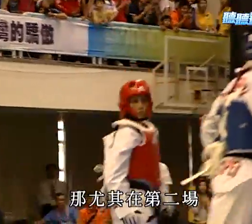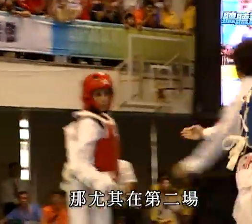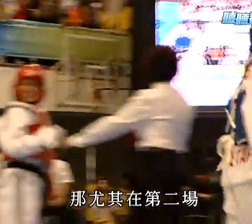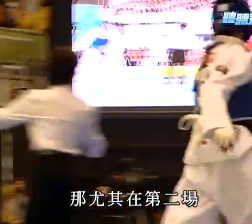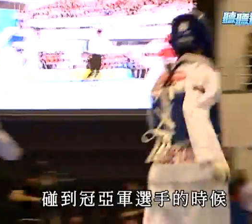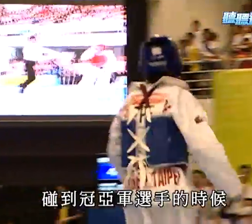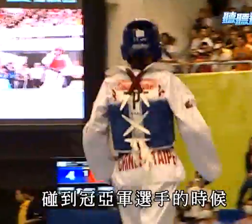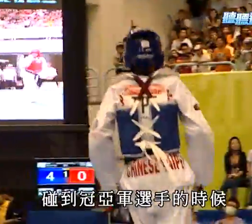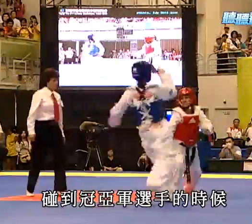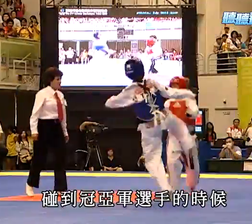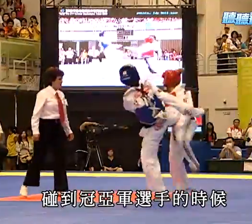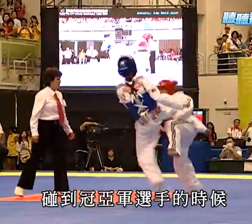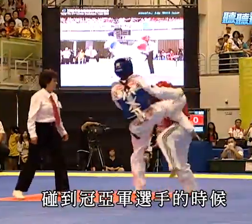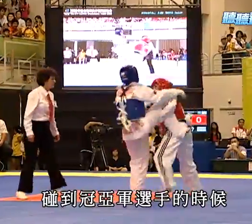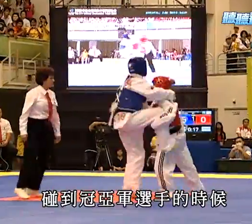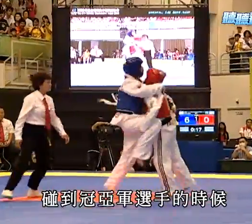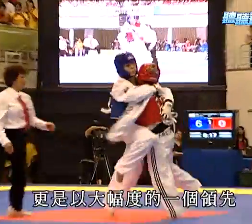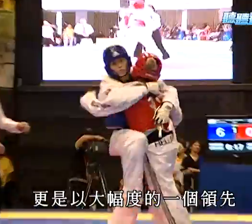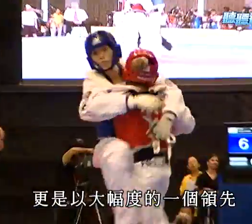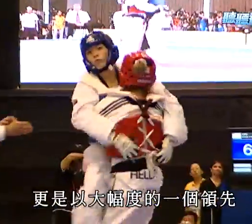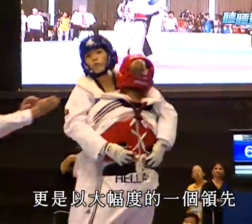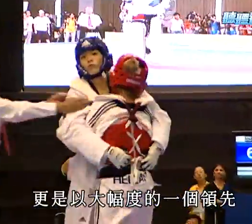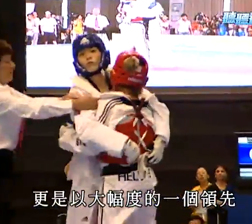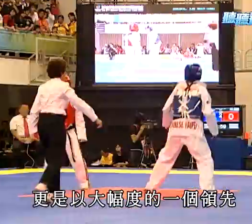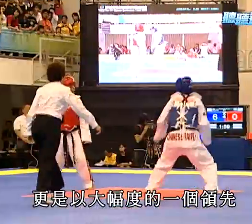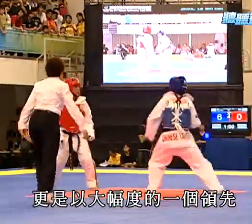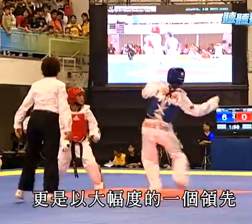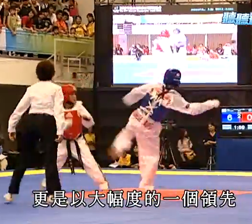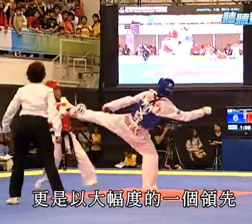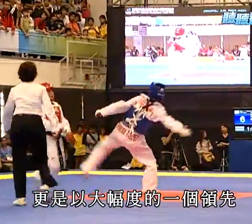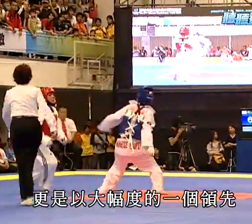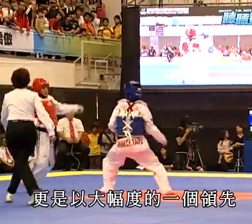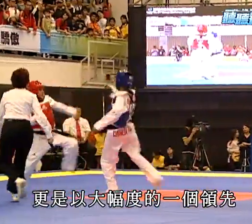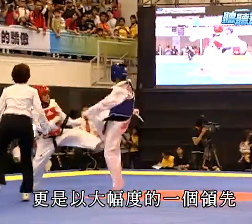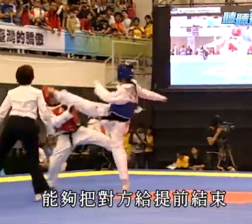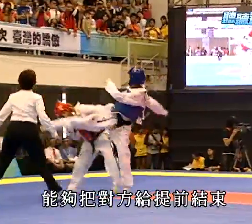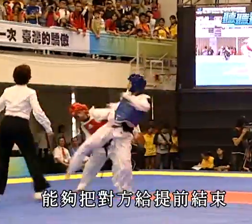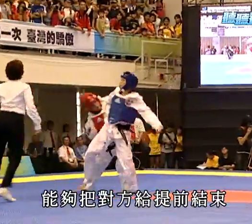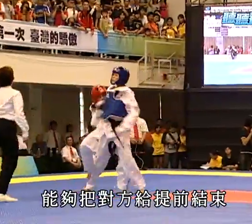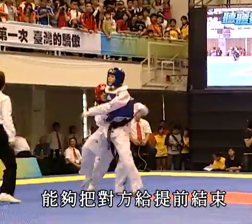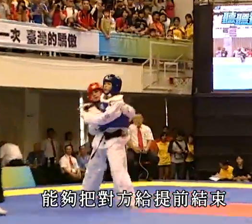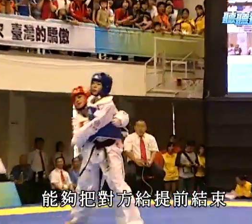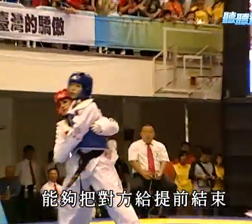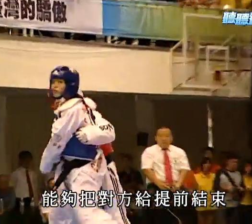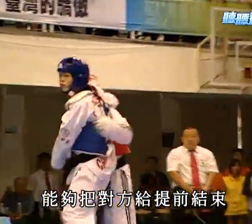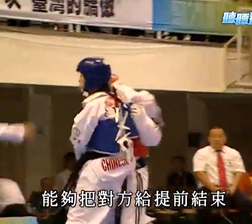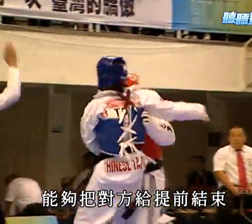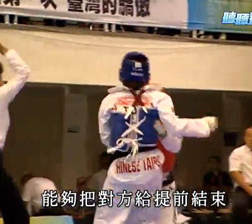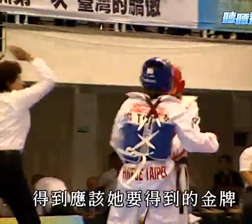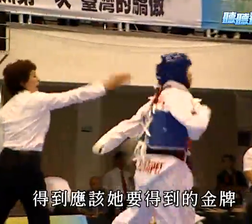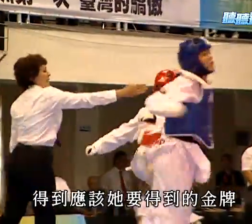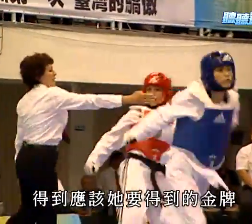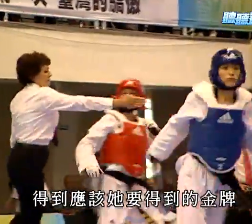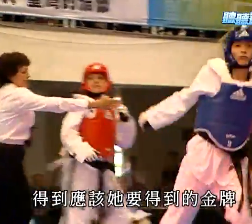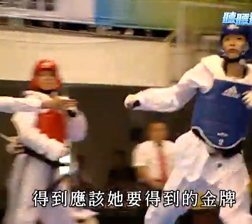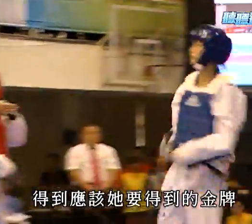场碰到冠亚军选手的时候，更是以大幅度的一个领先，能够把对方给提前结束，得到应该他要得到的金